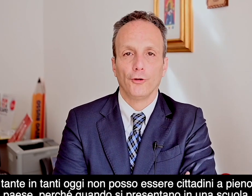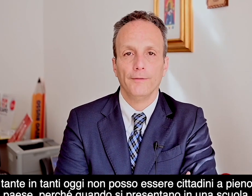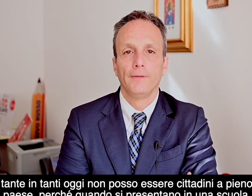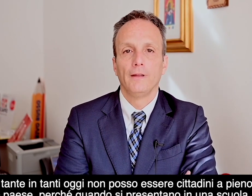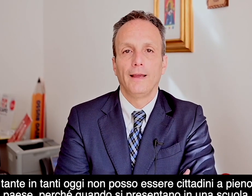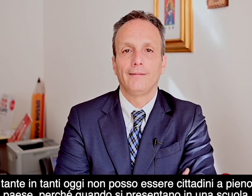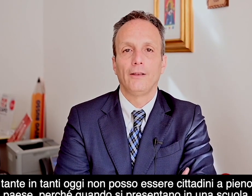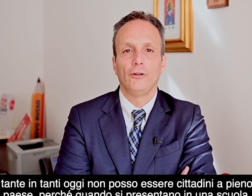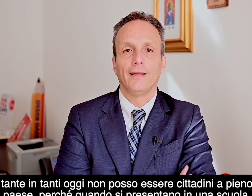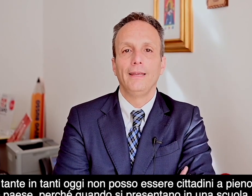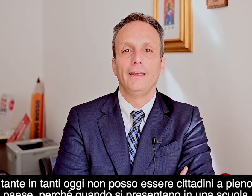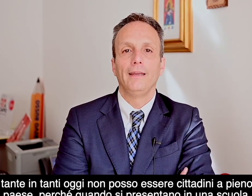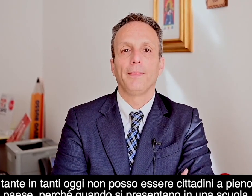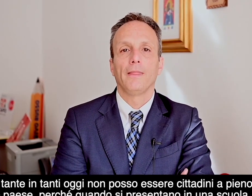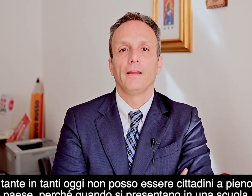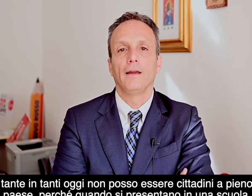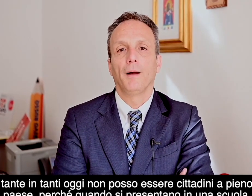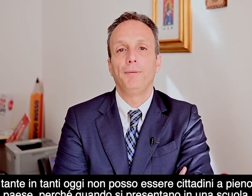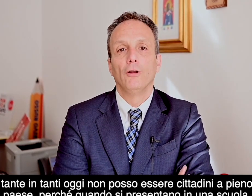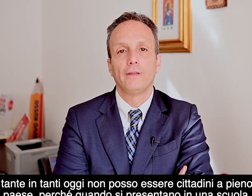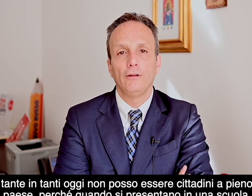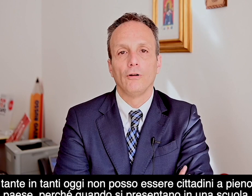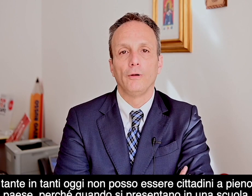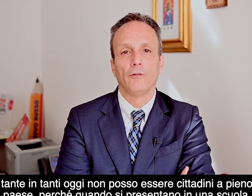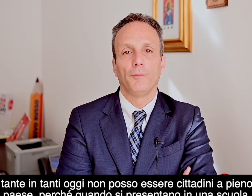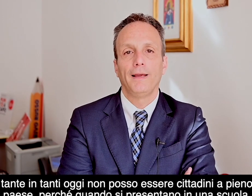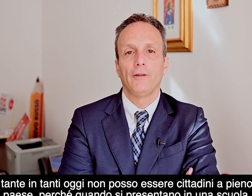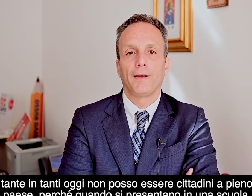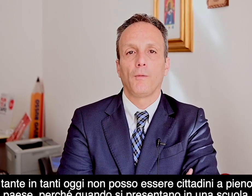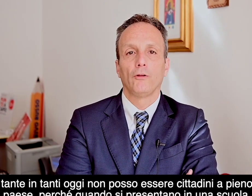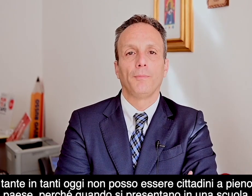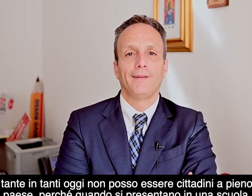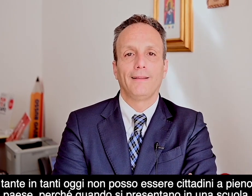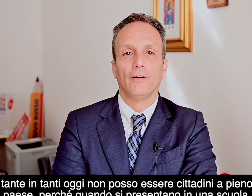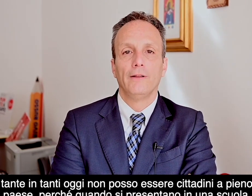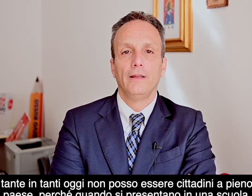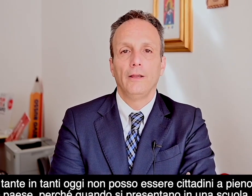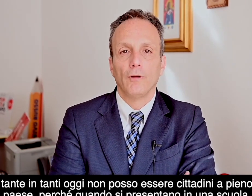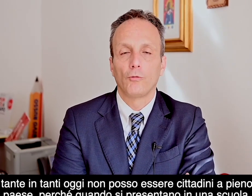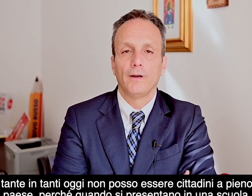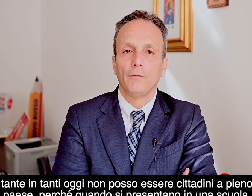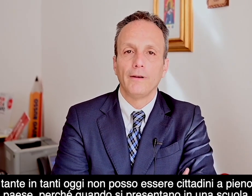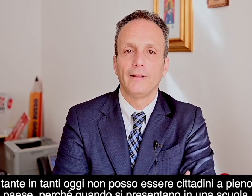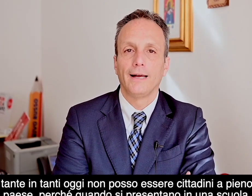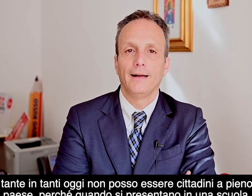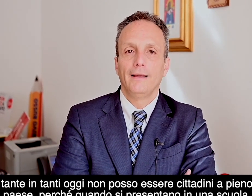essere cittadini a pieno titolo di questo paese perché quando si presentano in una scuola e all'università in